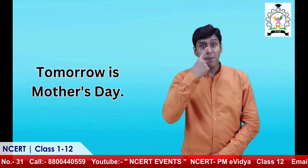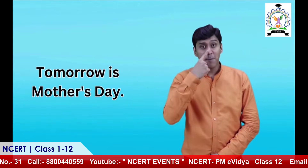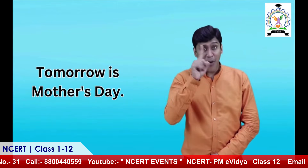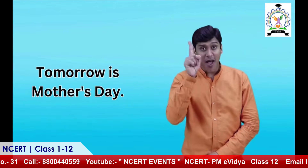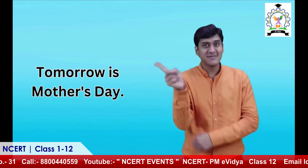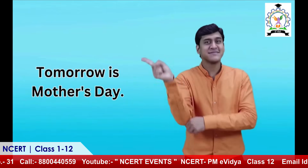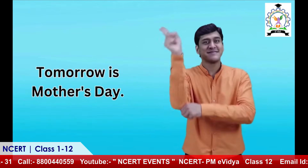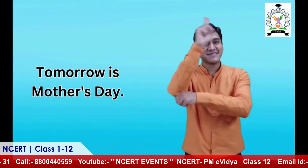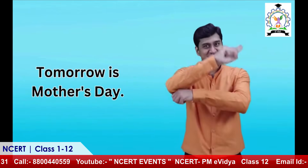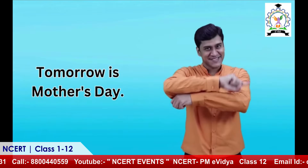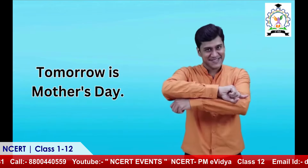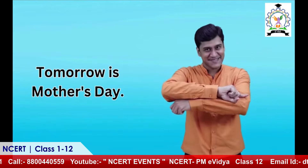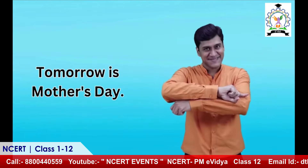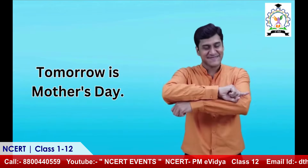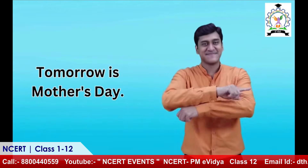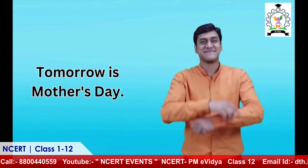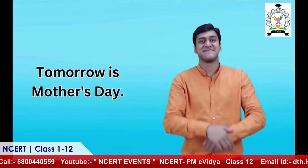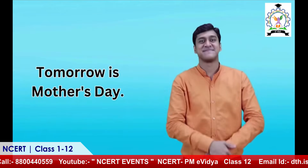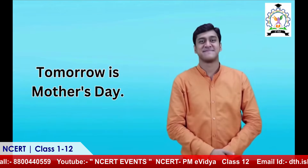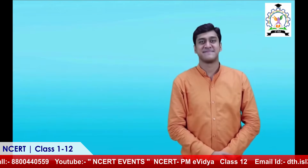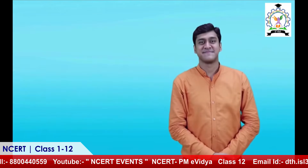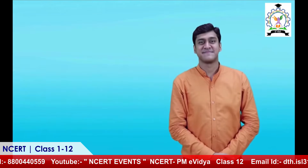कल मदर्स डे है।